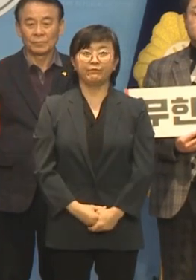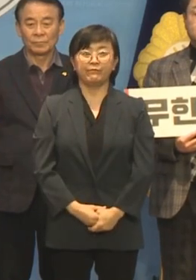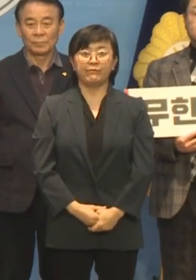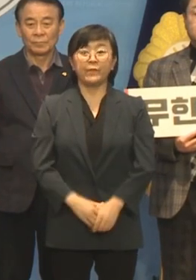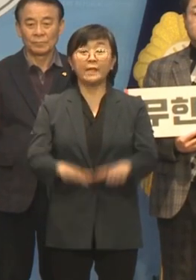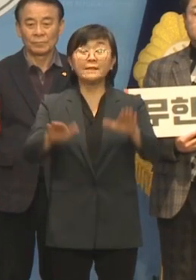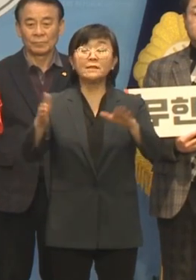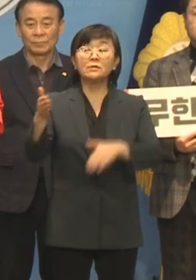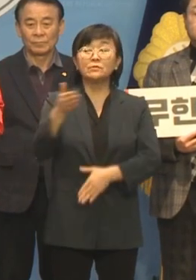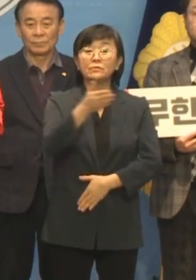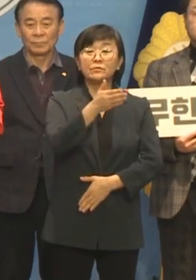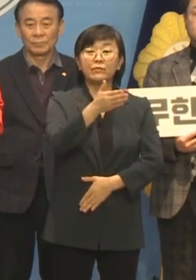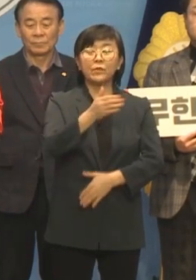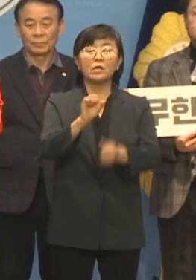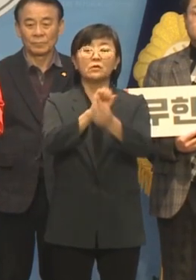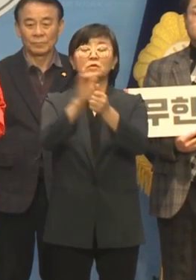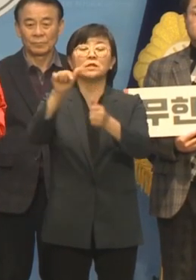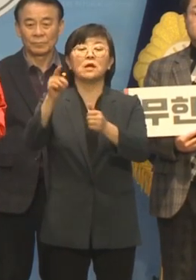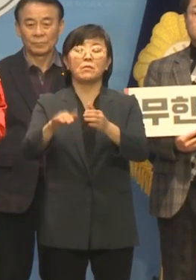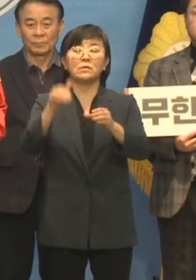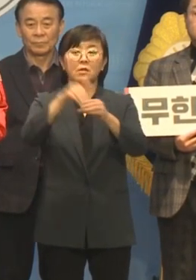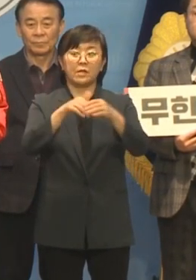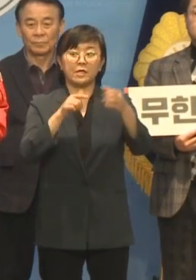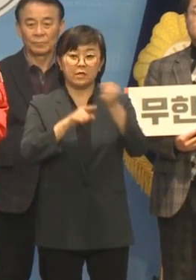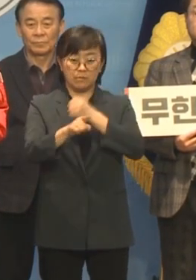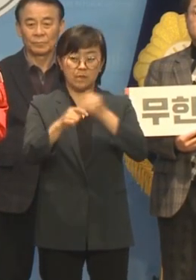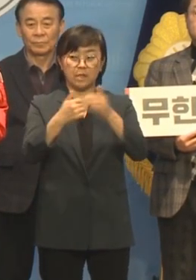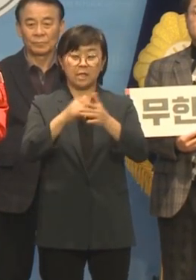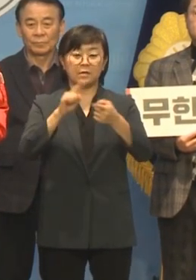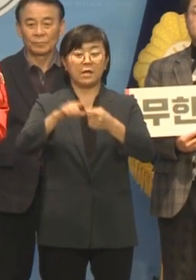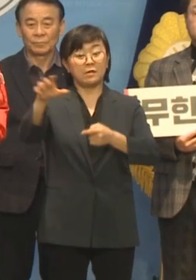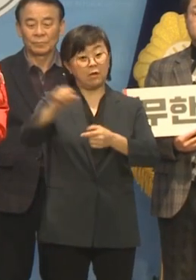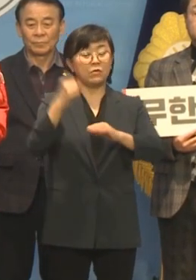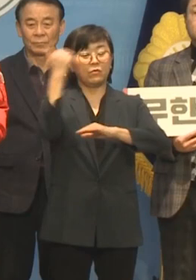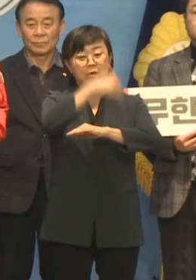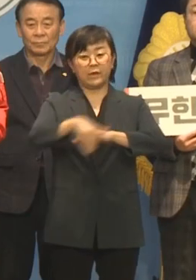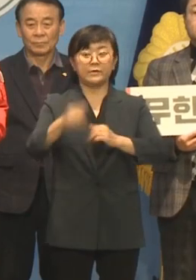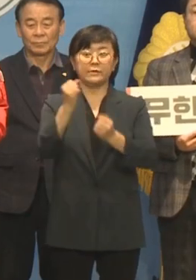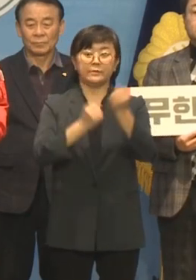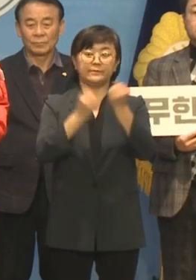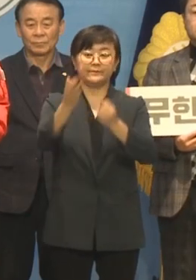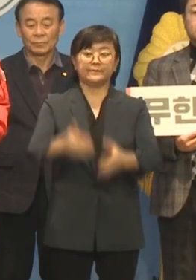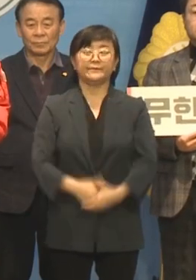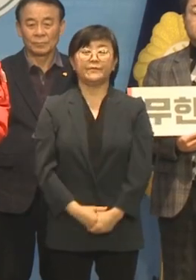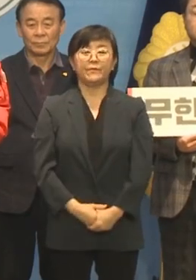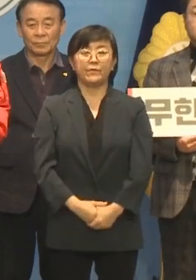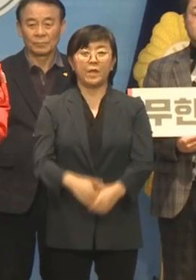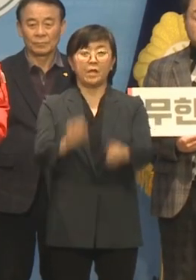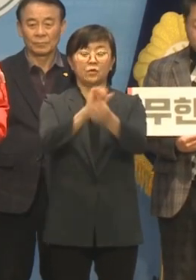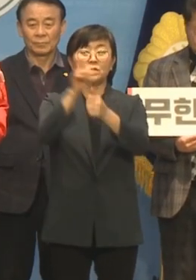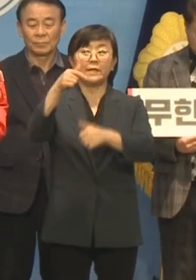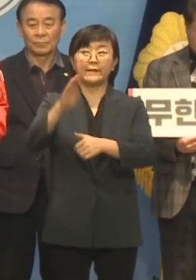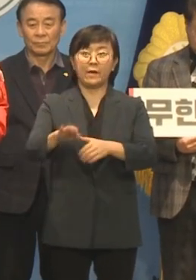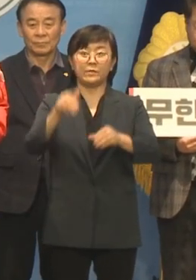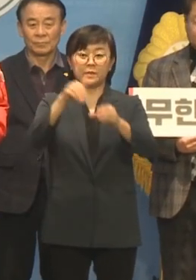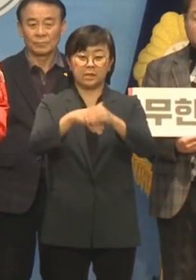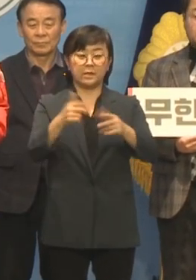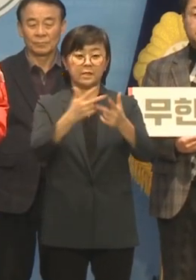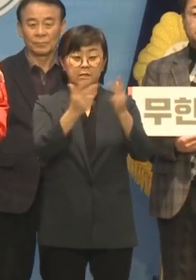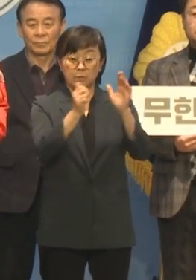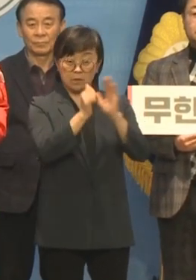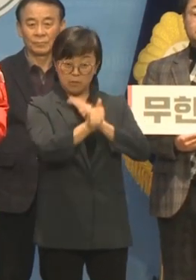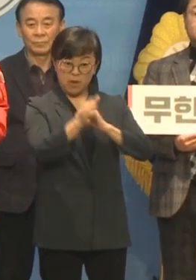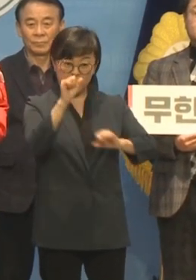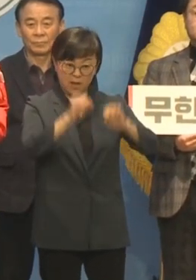자, 이제부터 동작갑 선거의 의미, 탈환 전략 말씀드리겠습니다. 동작갑 선거는 이재명